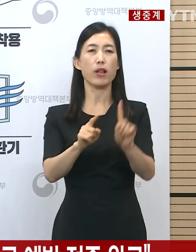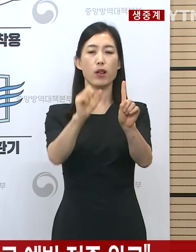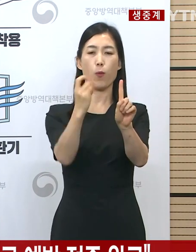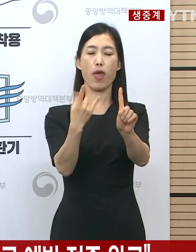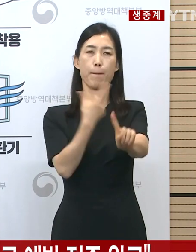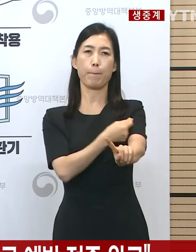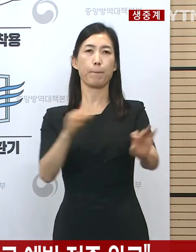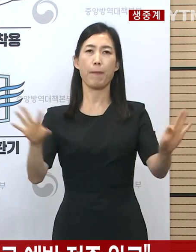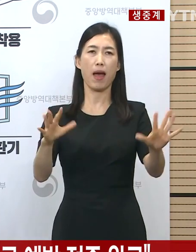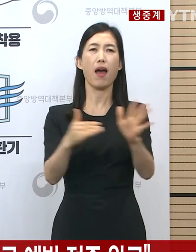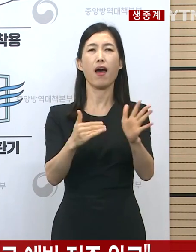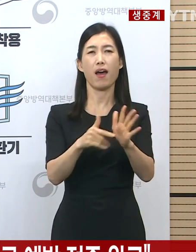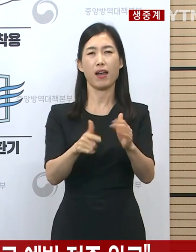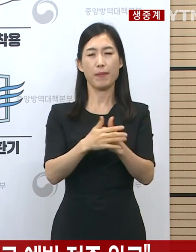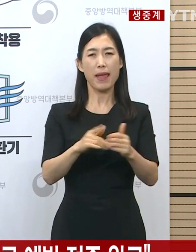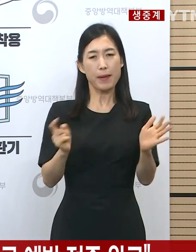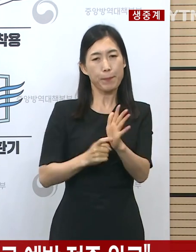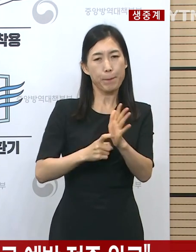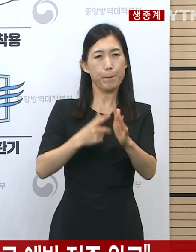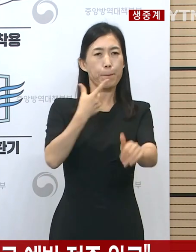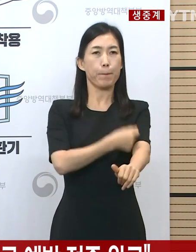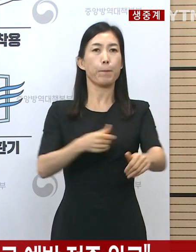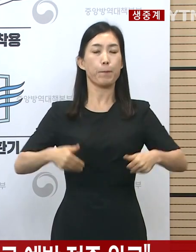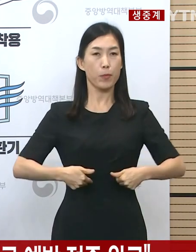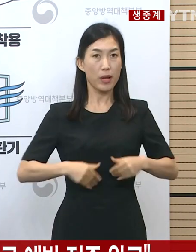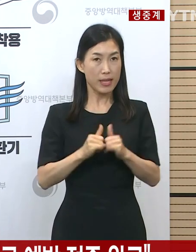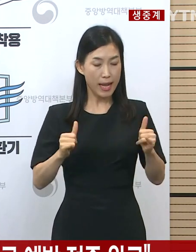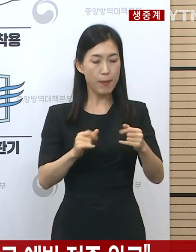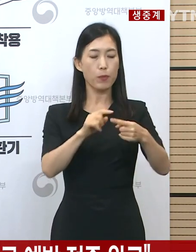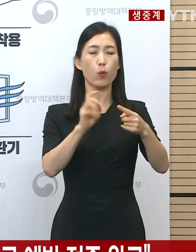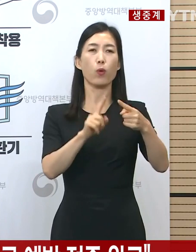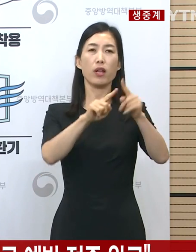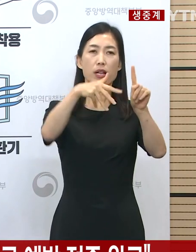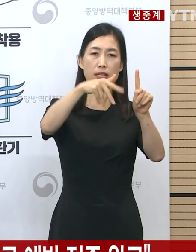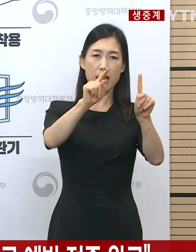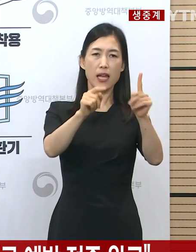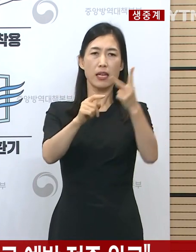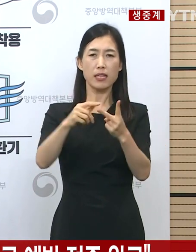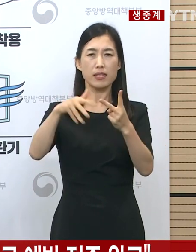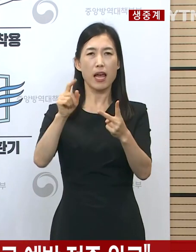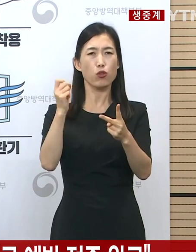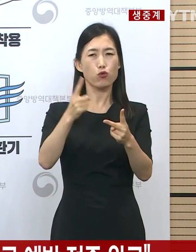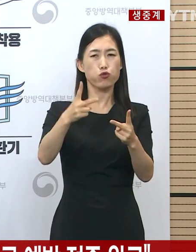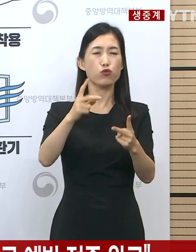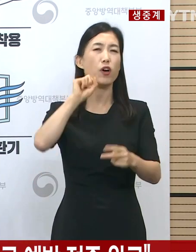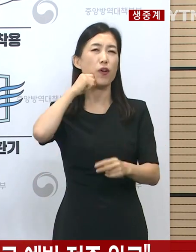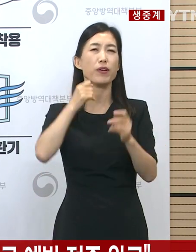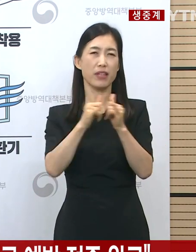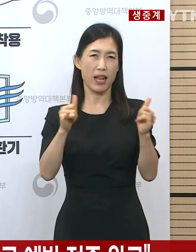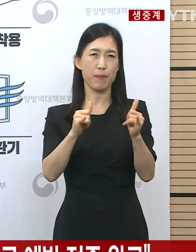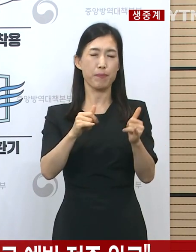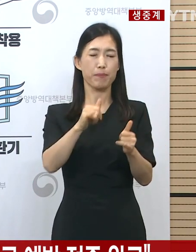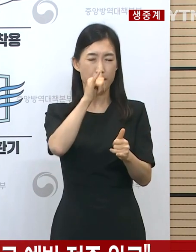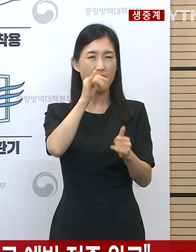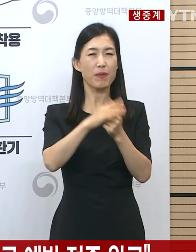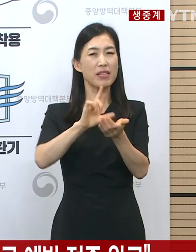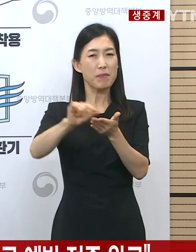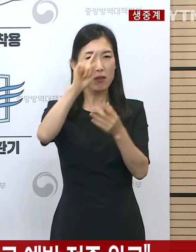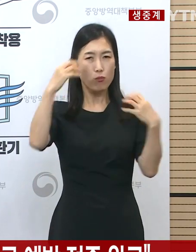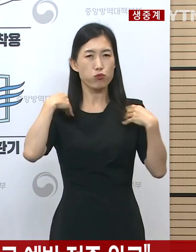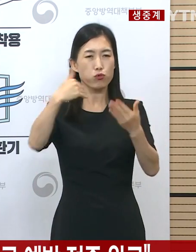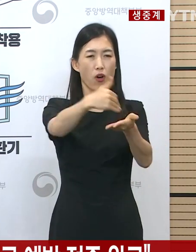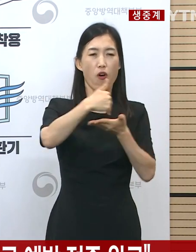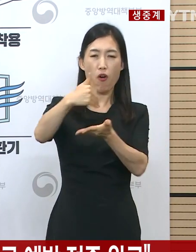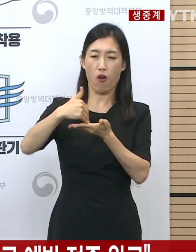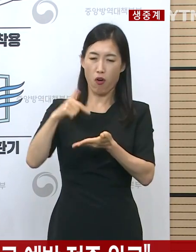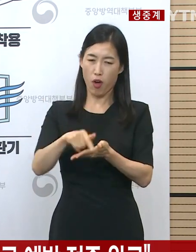활용하여 신속한 접종이 필요하거나 2차 접종이 어려운 대상자에 대해 지자체 자율접종을 추진하도록